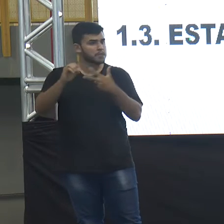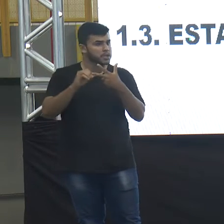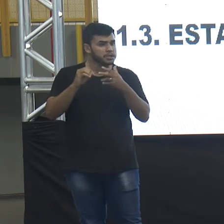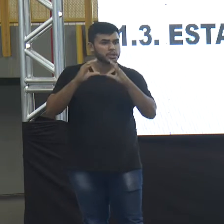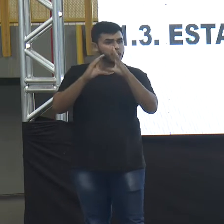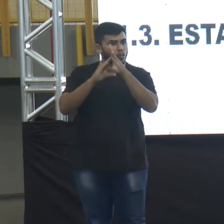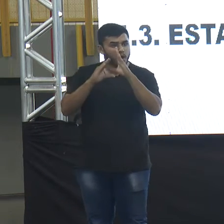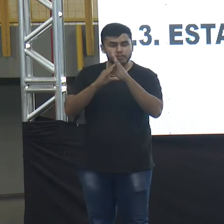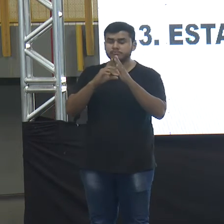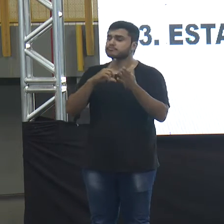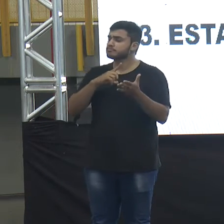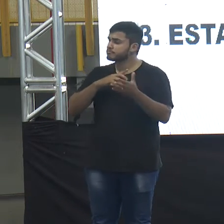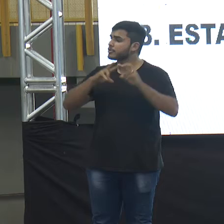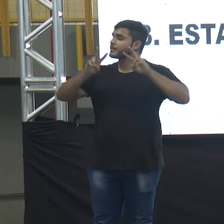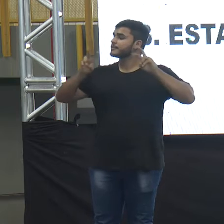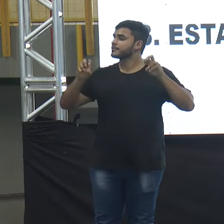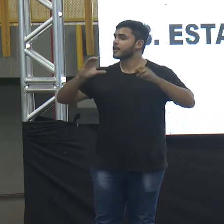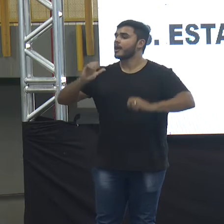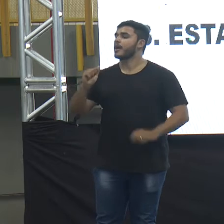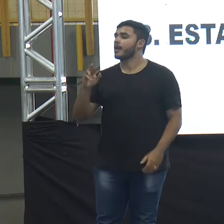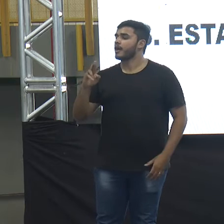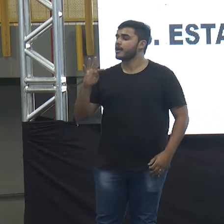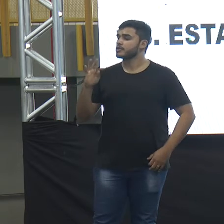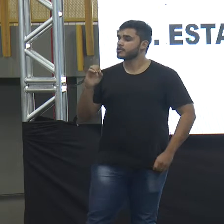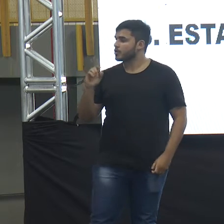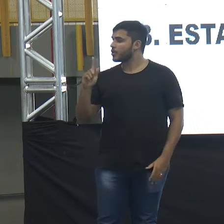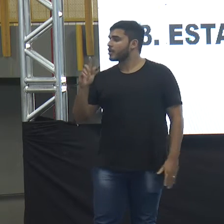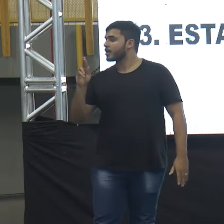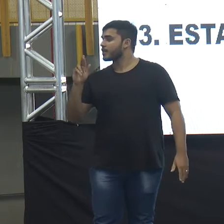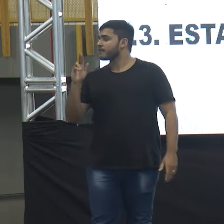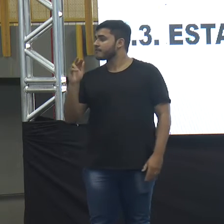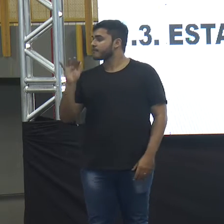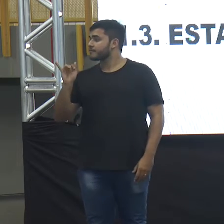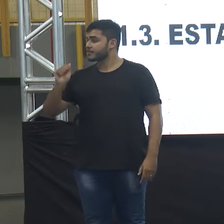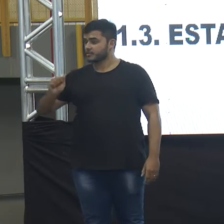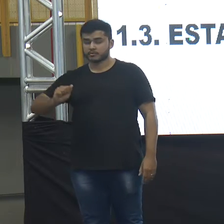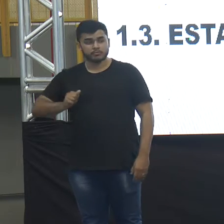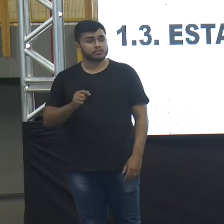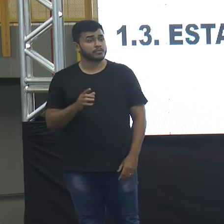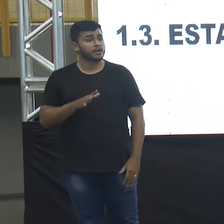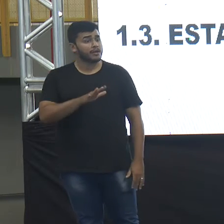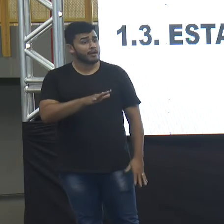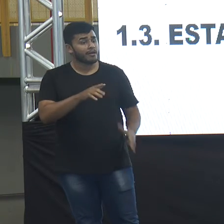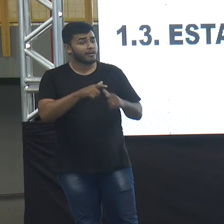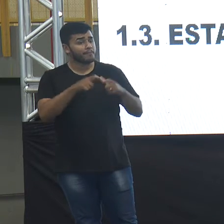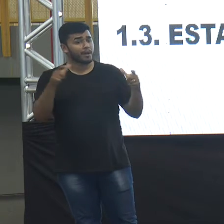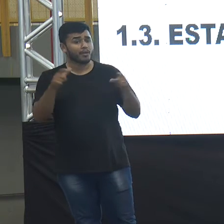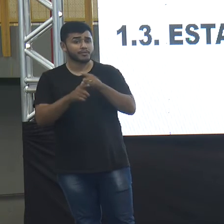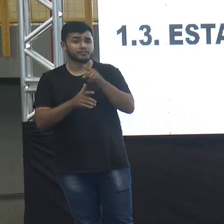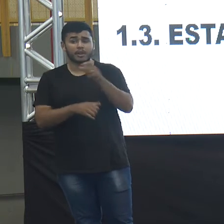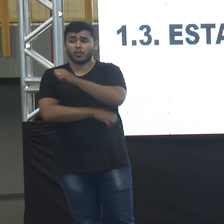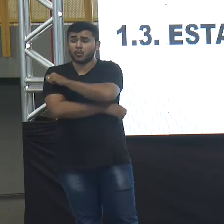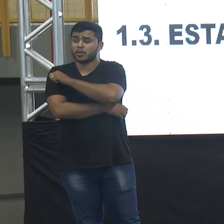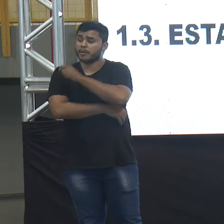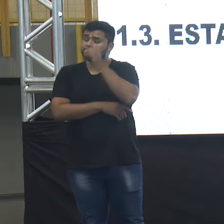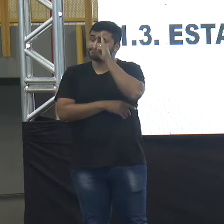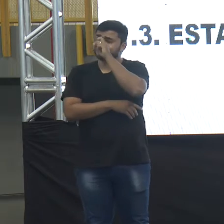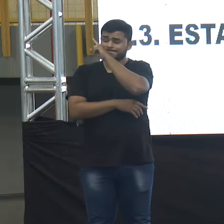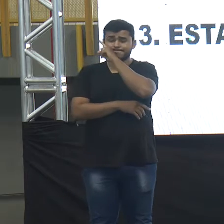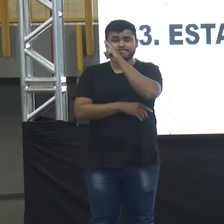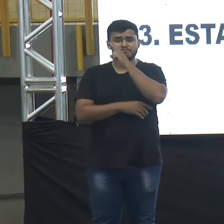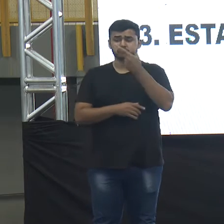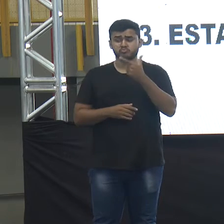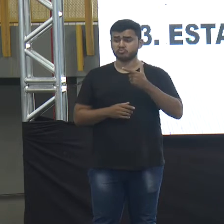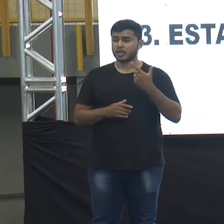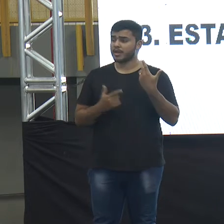sempre bom você dar atenção a esse assunto, porque a maioria dos alunos não vai ter dificuldade. Então é